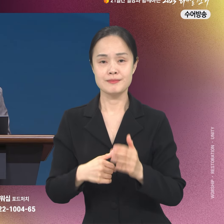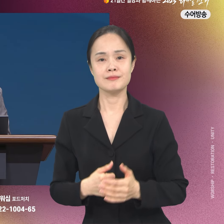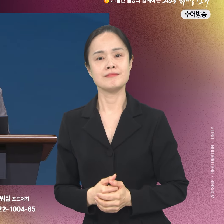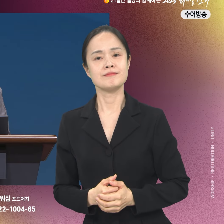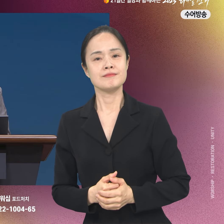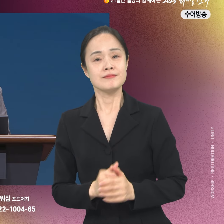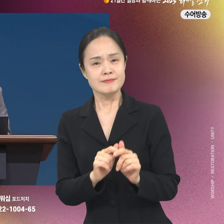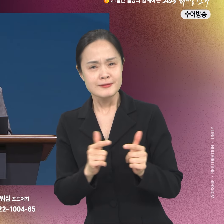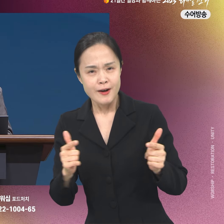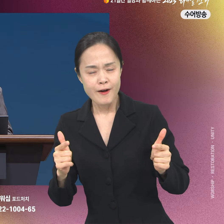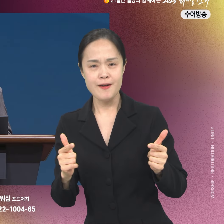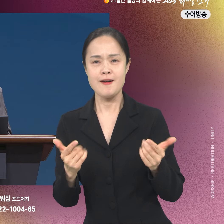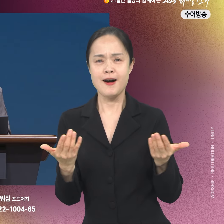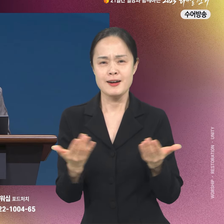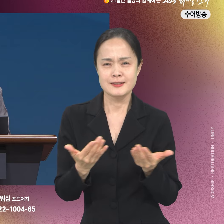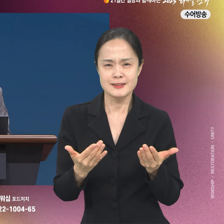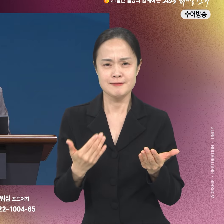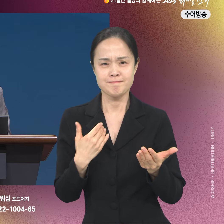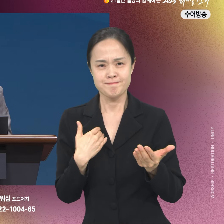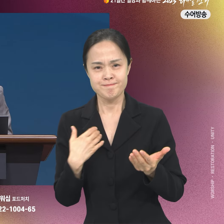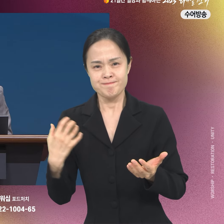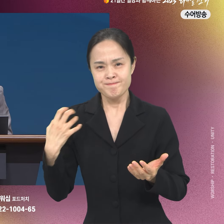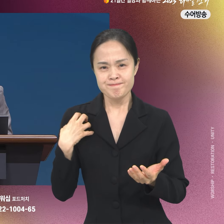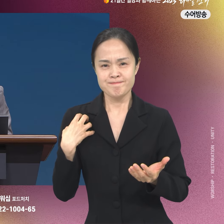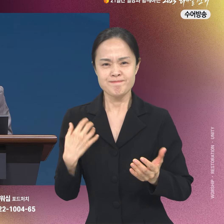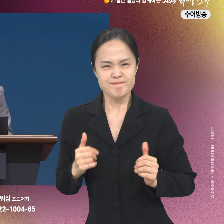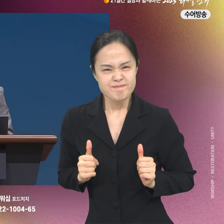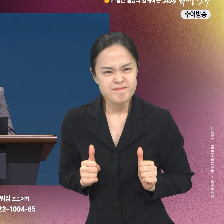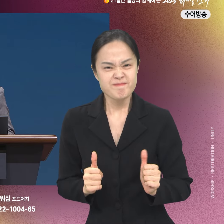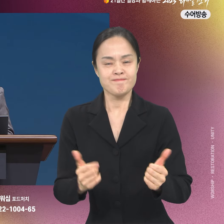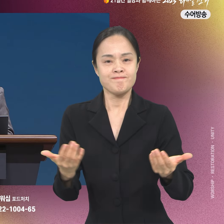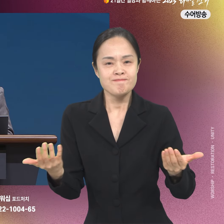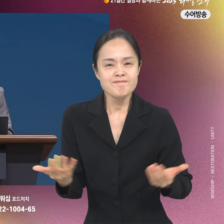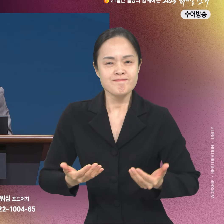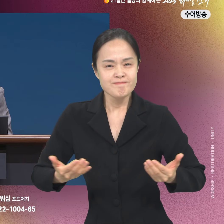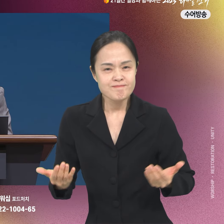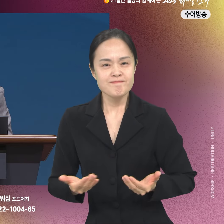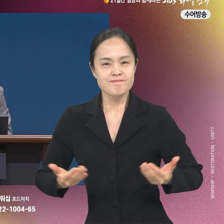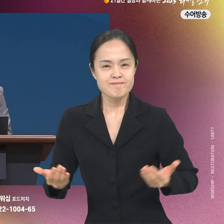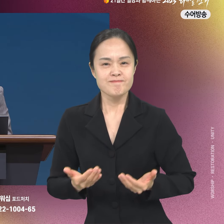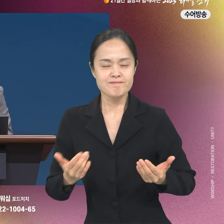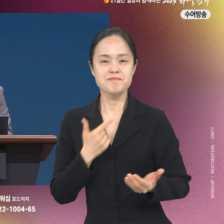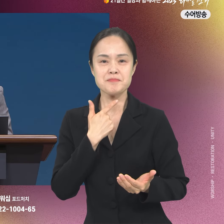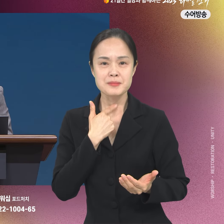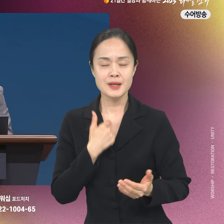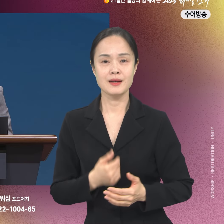애정을 가지고 진심으로 열심히 했어요. 어느 정도였냐면